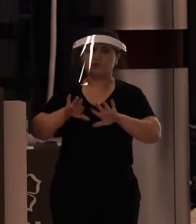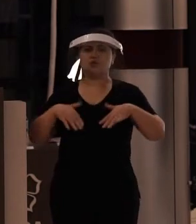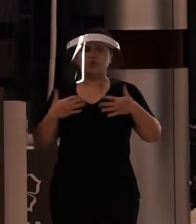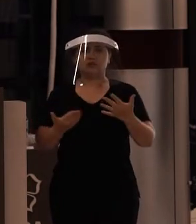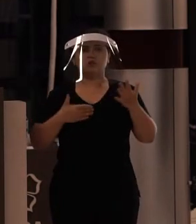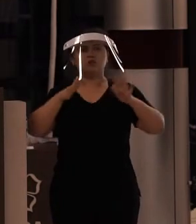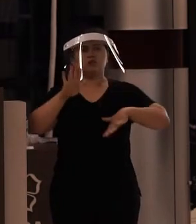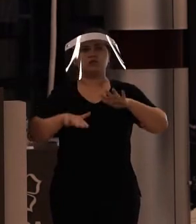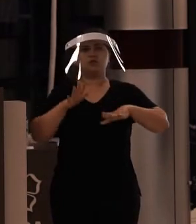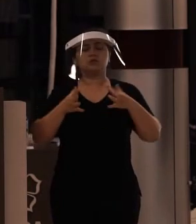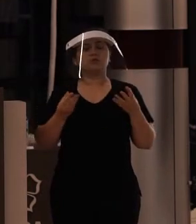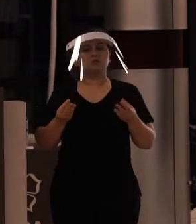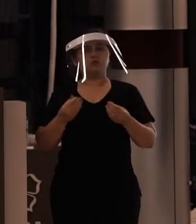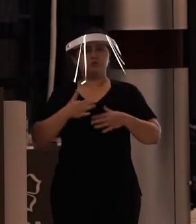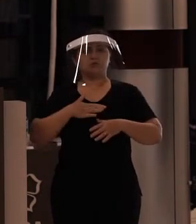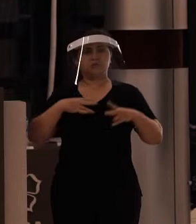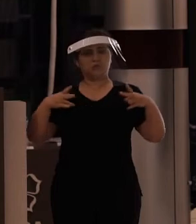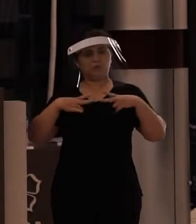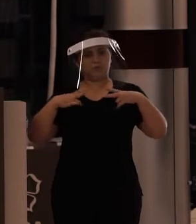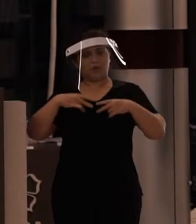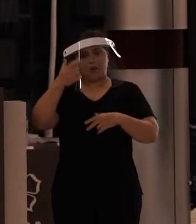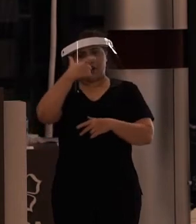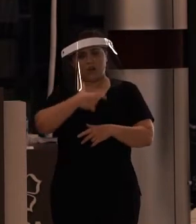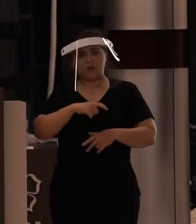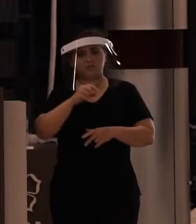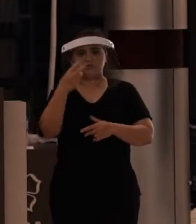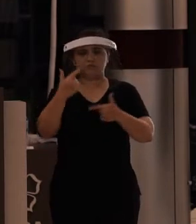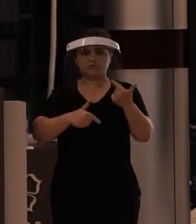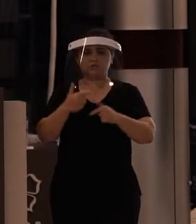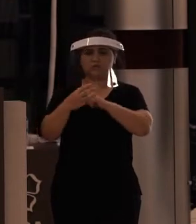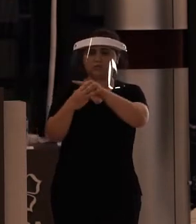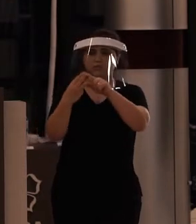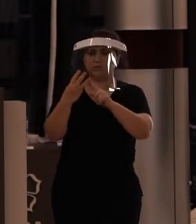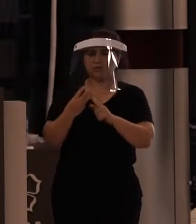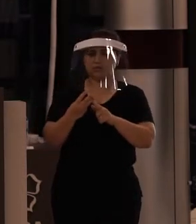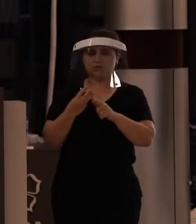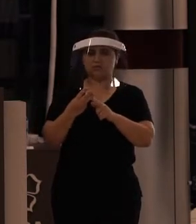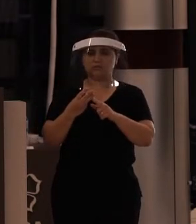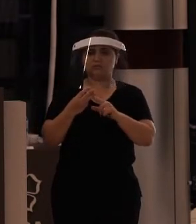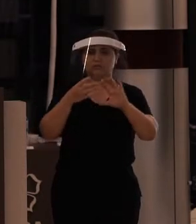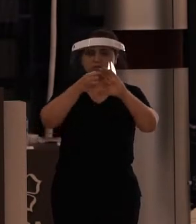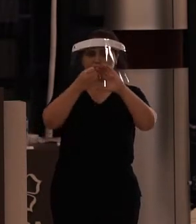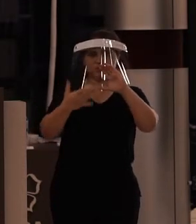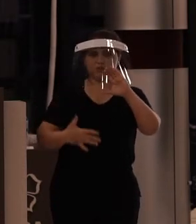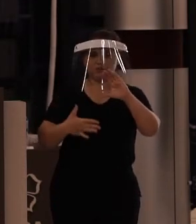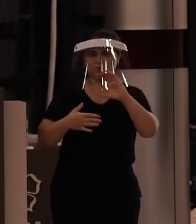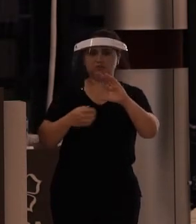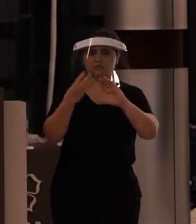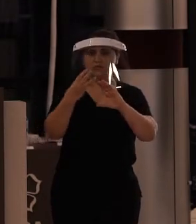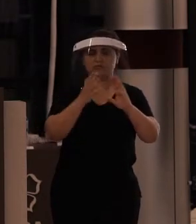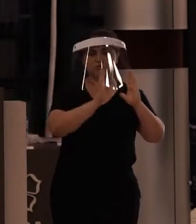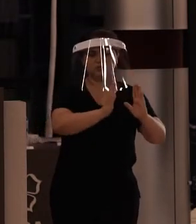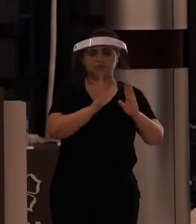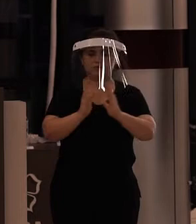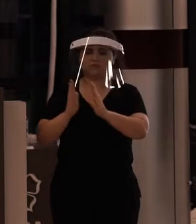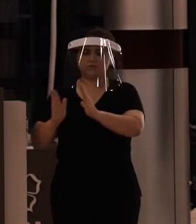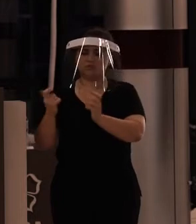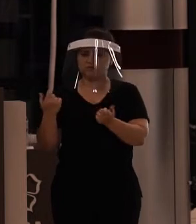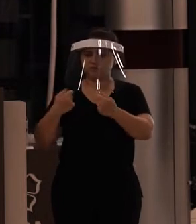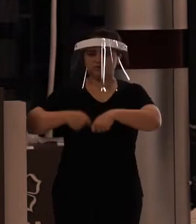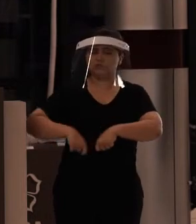vai depender muito. Eu, particularmente, acho que trabalhar com 3 criticidades, com 3 classes, já é o